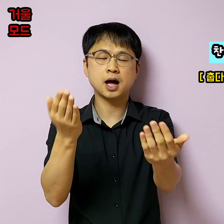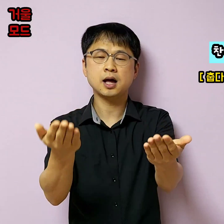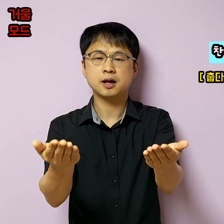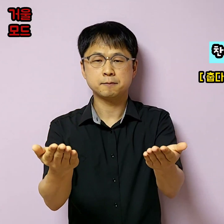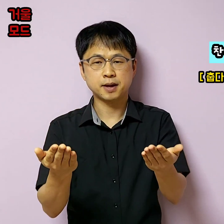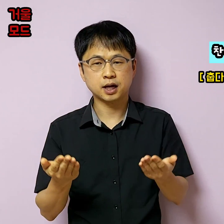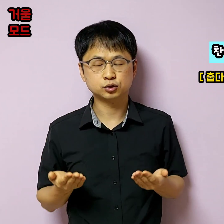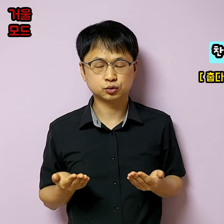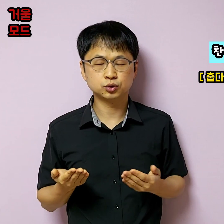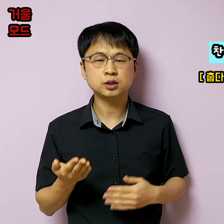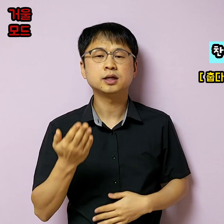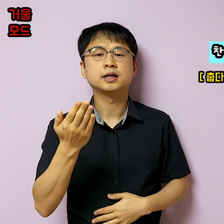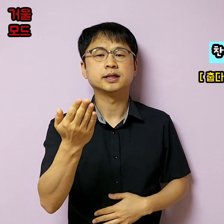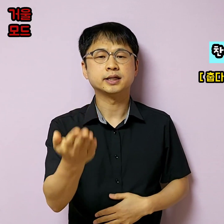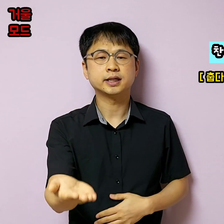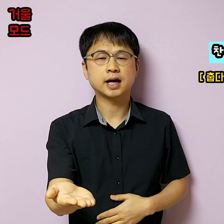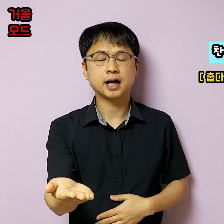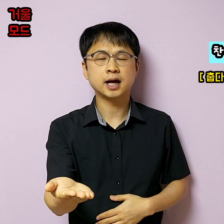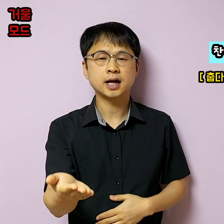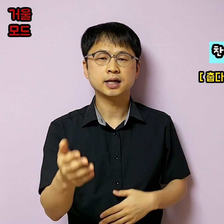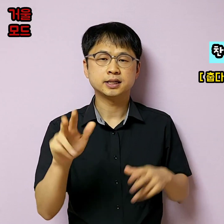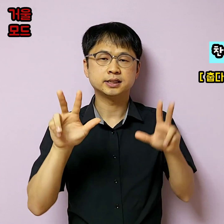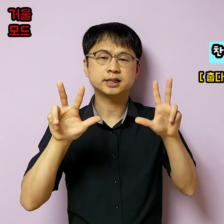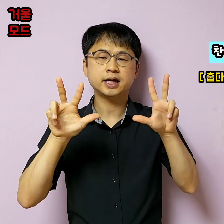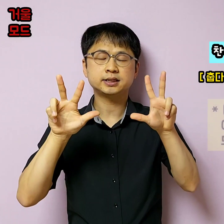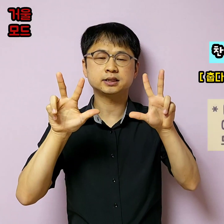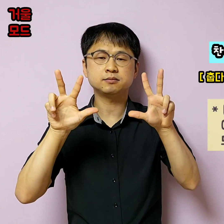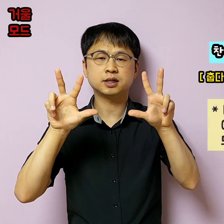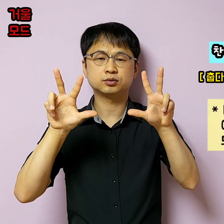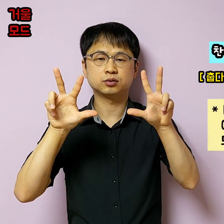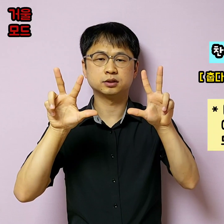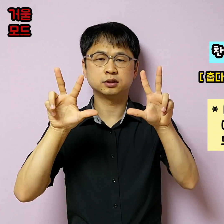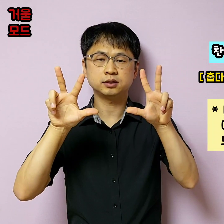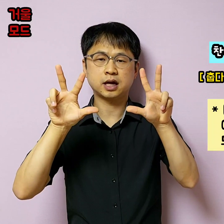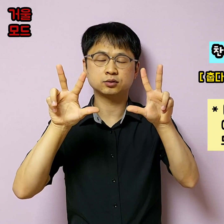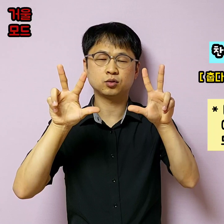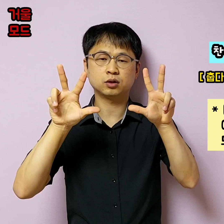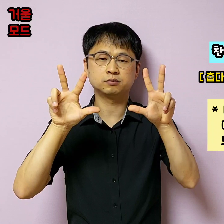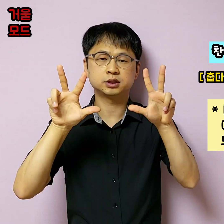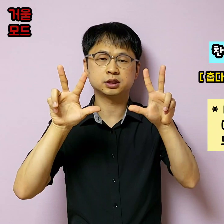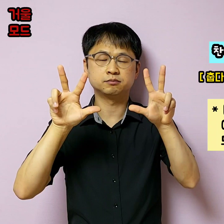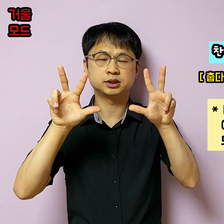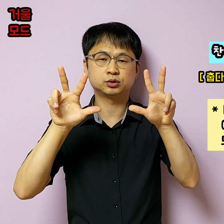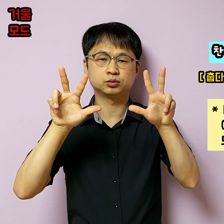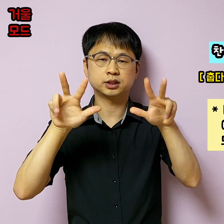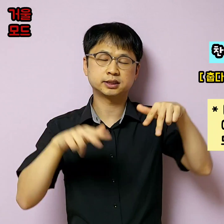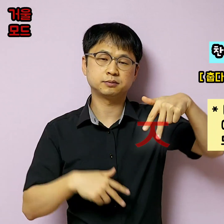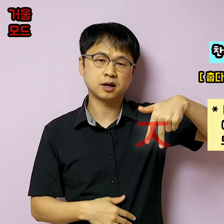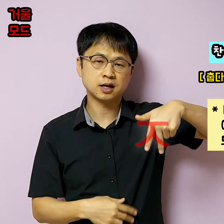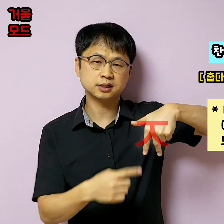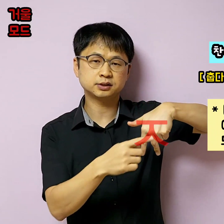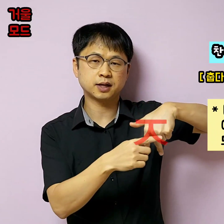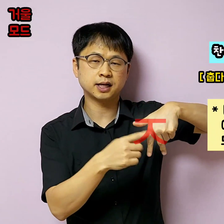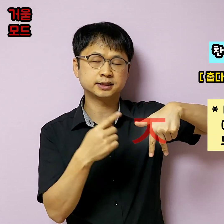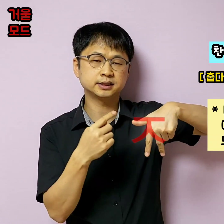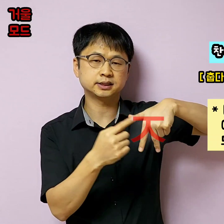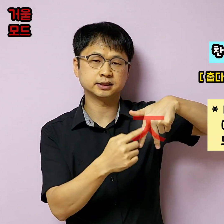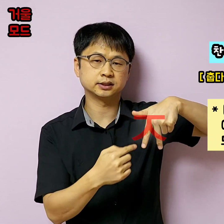막아주니까 막아줄 네가 이제 지금이란 수어는 양손 엄지 검지 중지를 하시며 한글지와